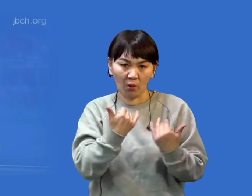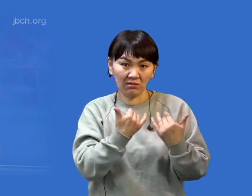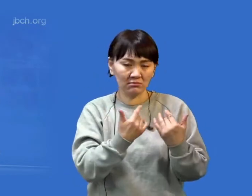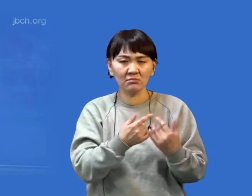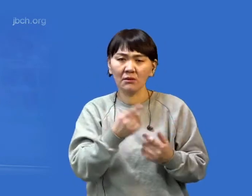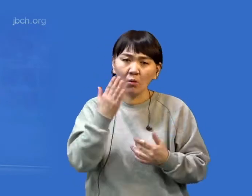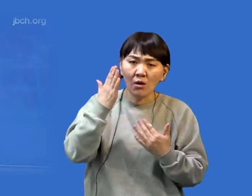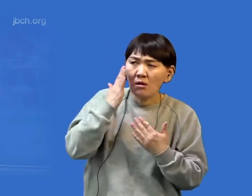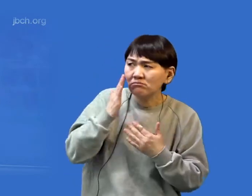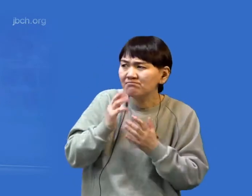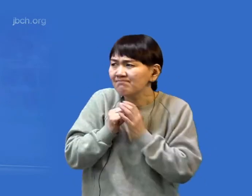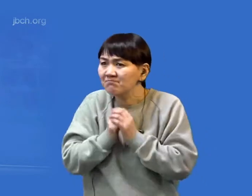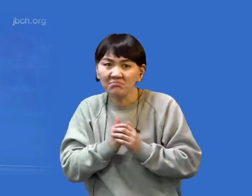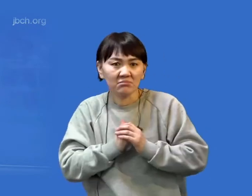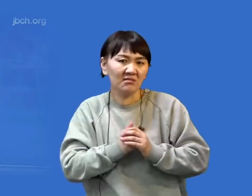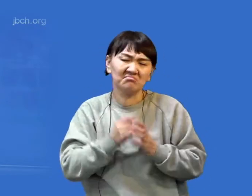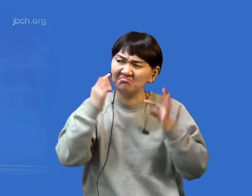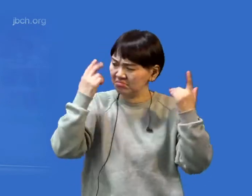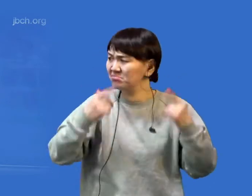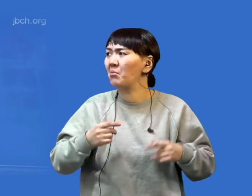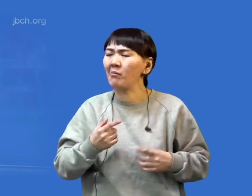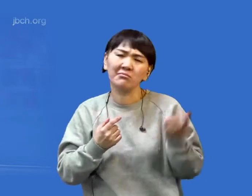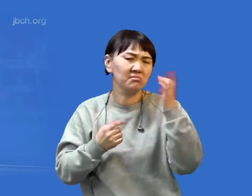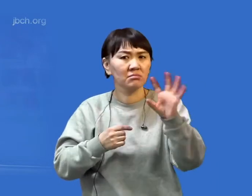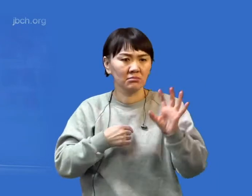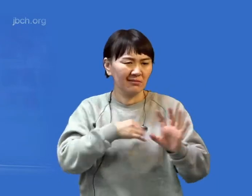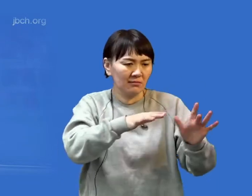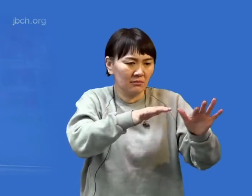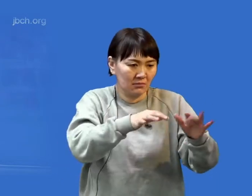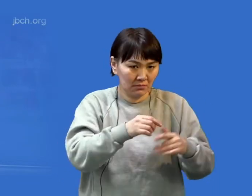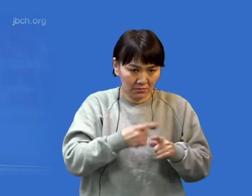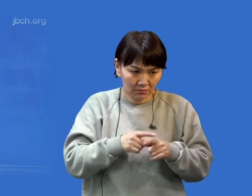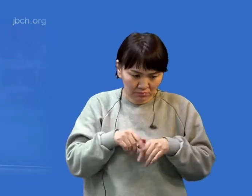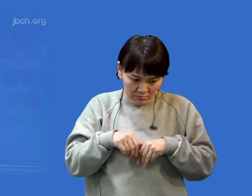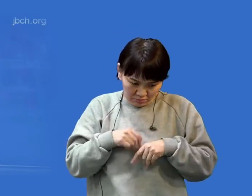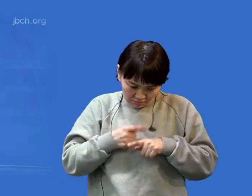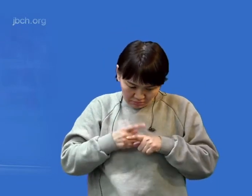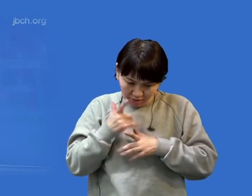л тийм ээ үгүй ингээ гадуурхаад бахар чинь